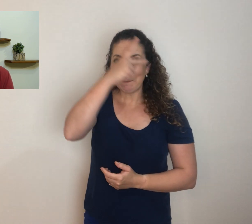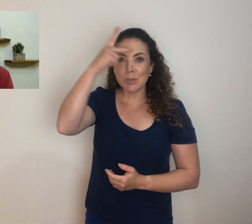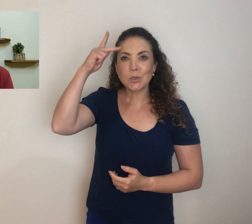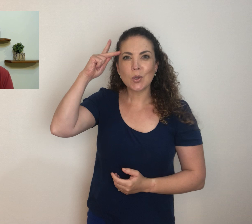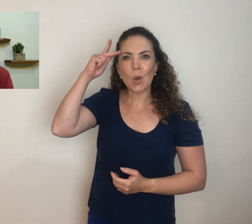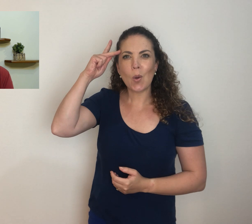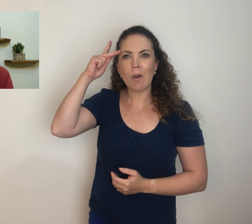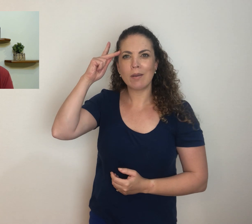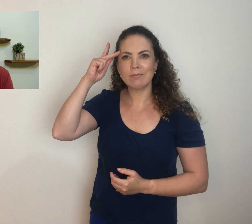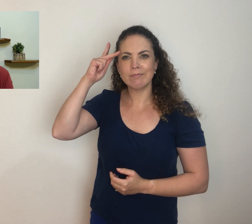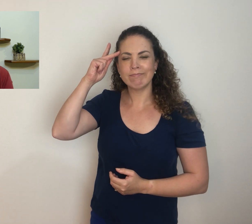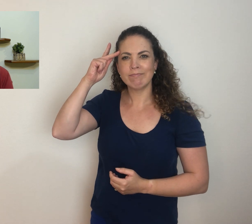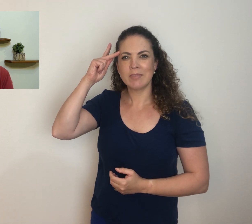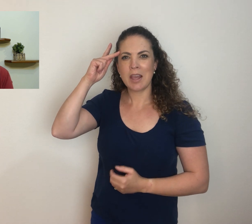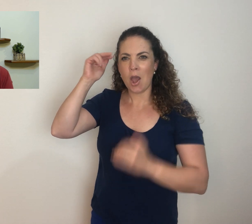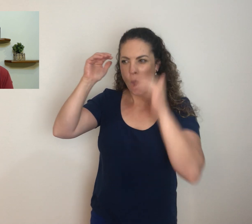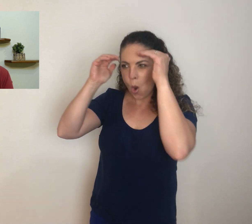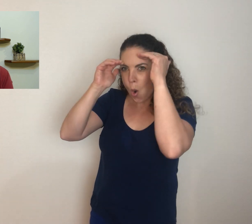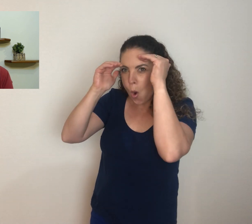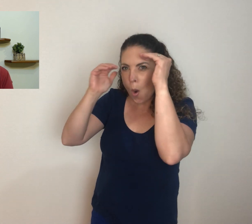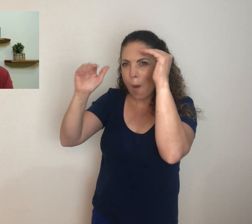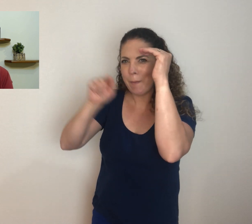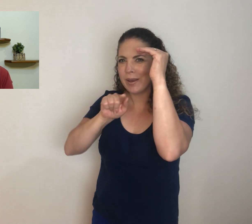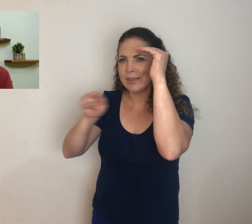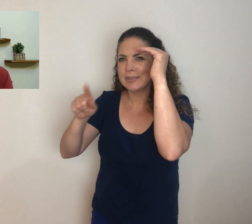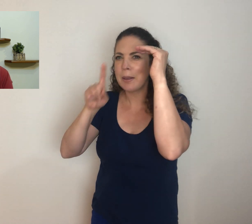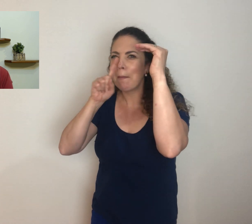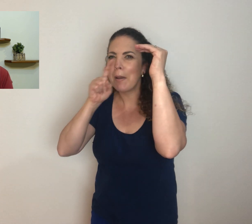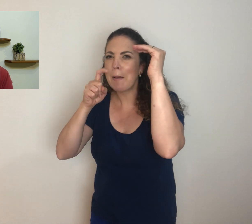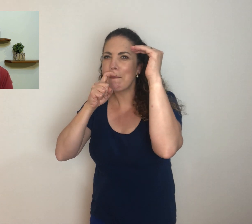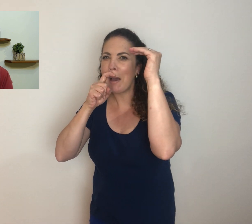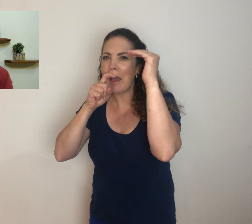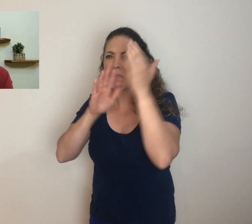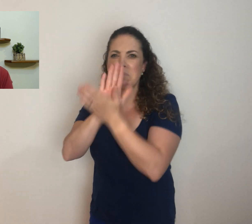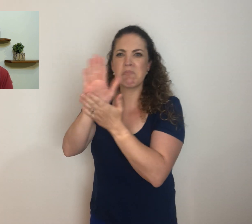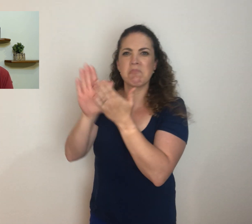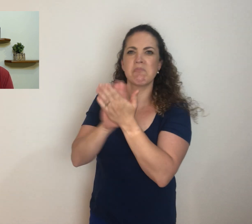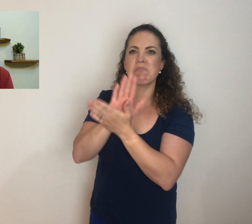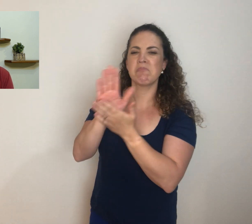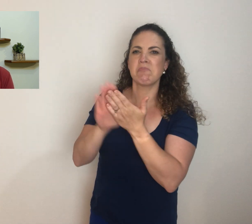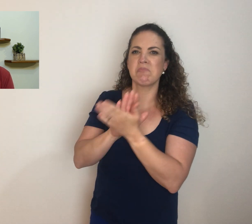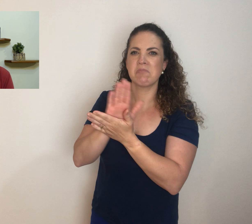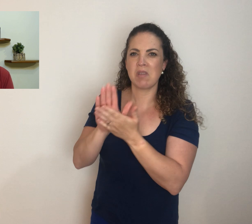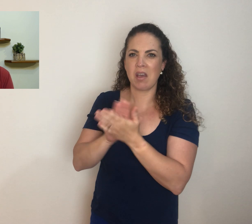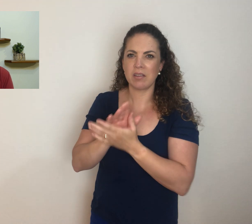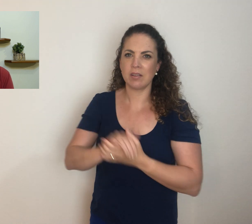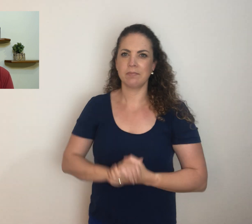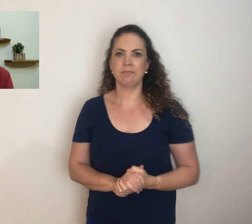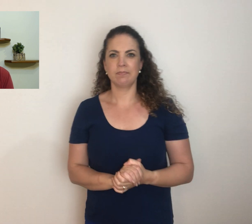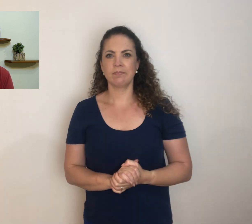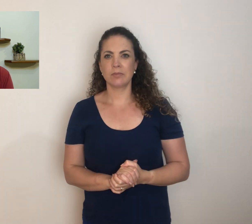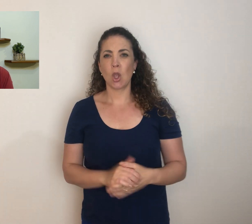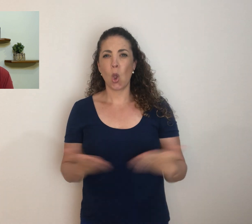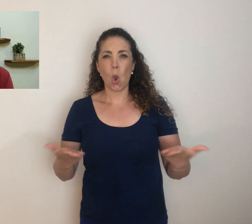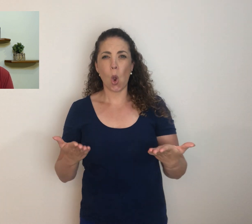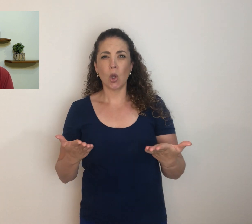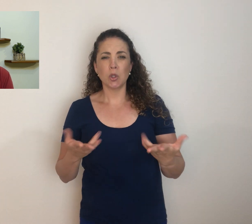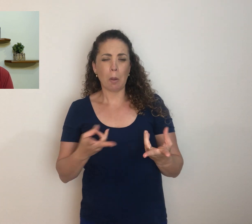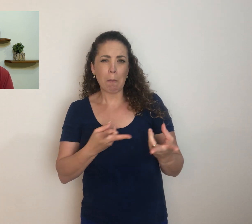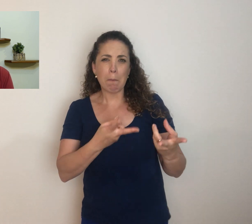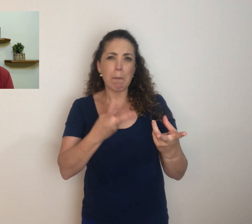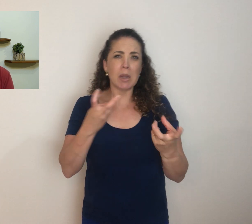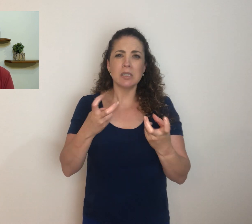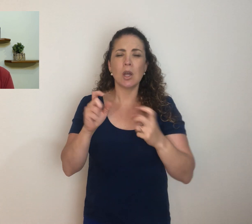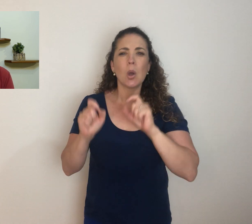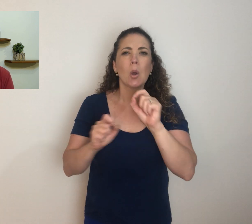Não precisamos quase comentar que ostensivo está isso. Pais sem autoridade e